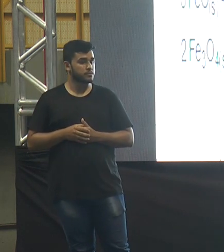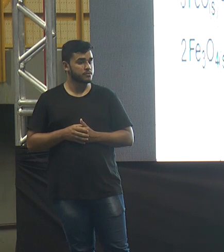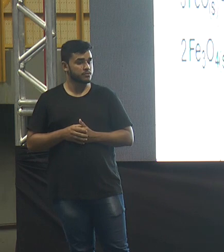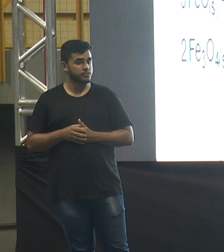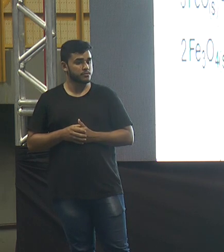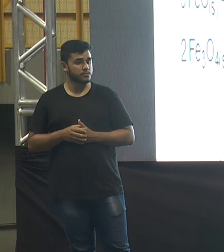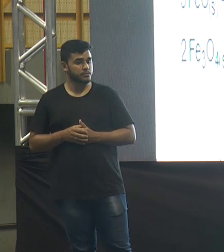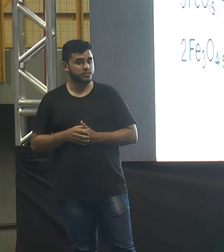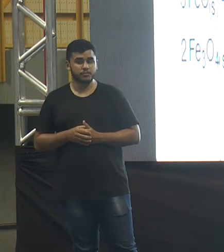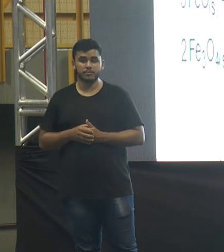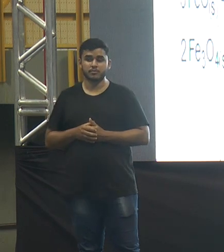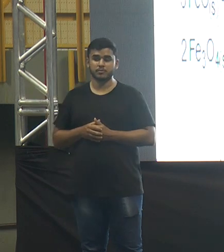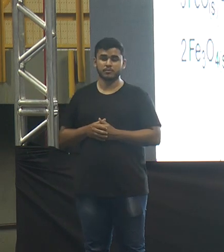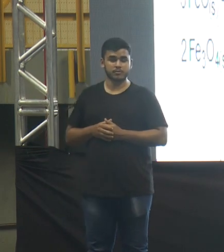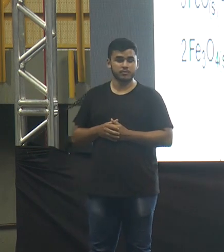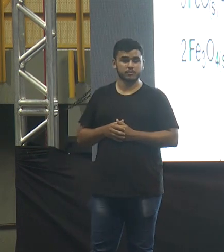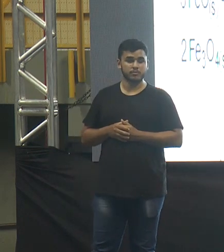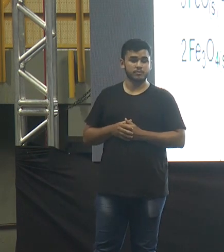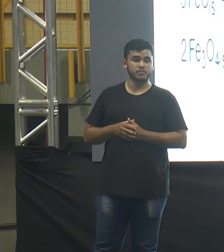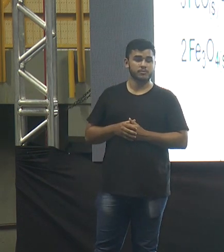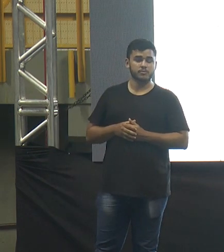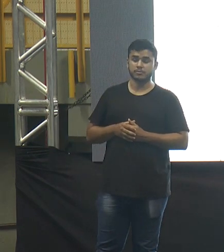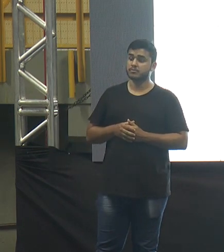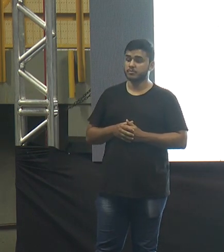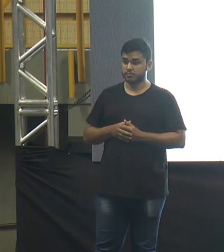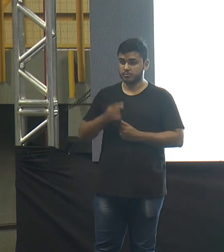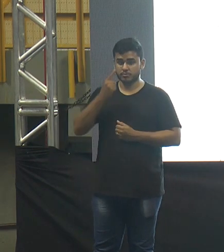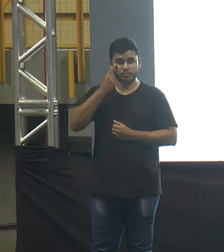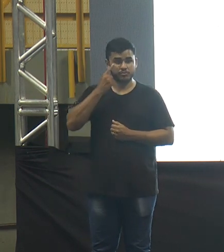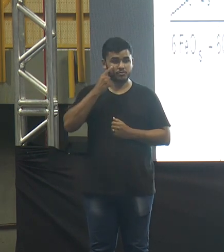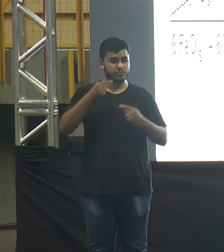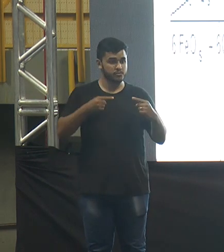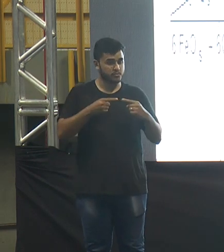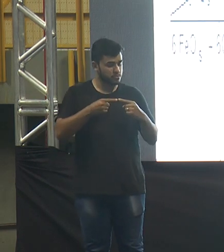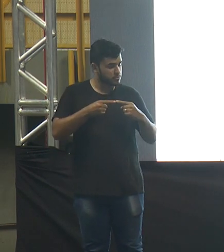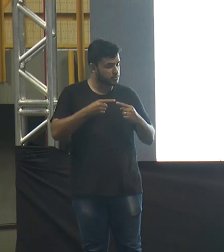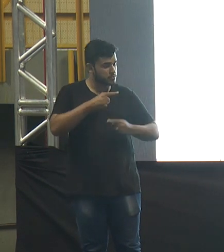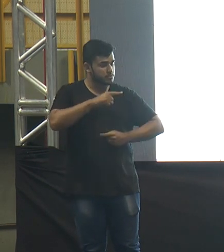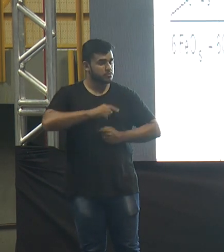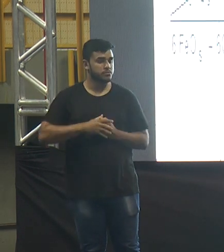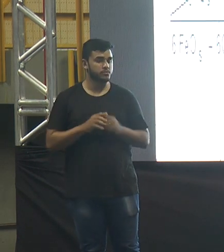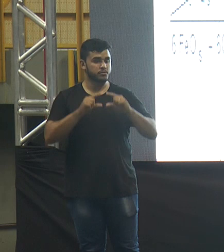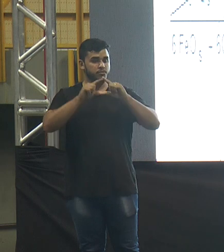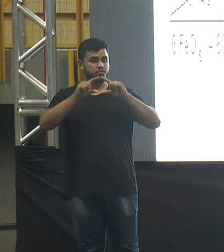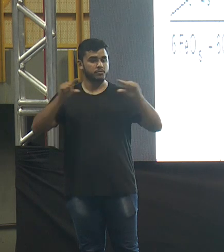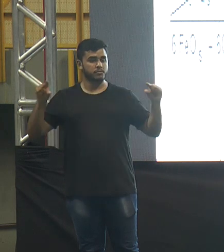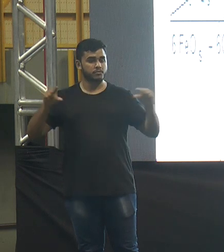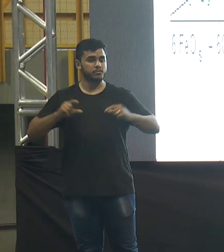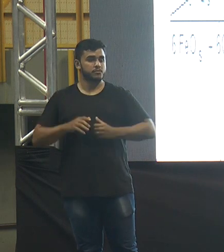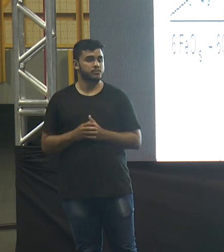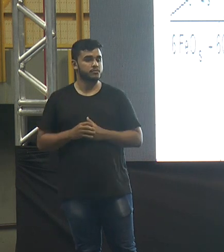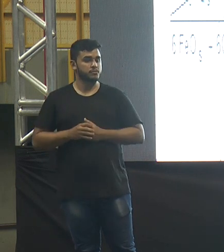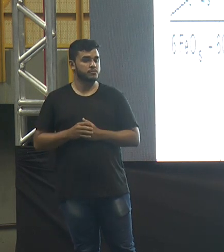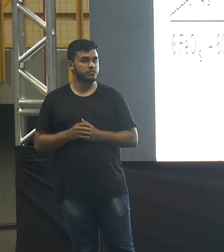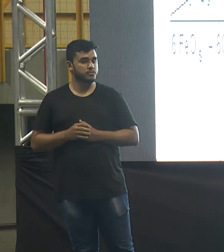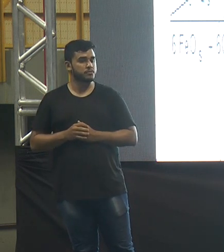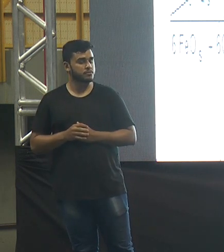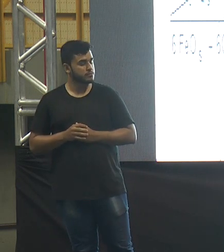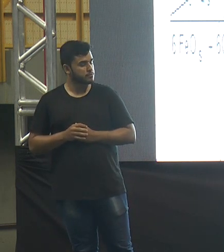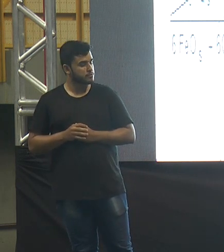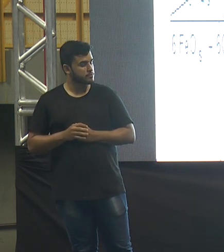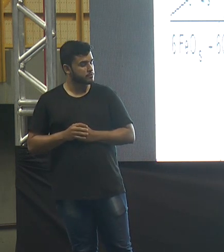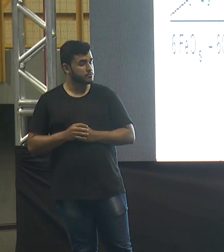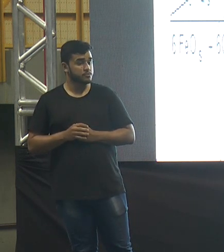que eu desejo? Porque, ó, essa foi a reação que eu obtive. Deixa eu botar aqui no final. Essa foi a reação que eu